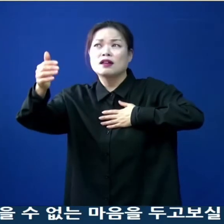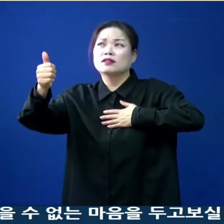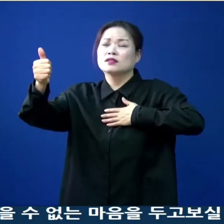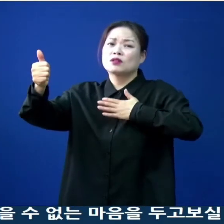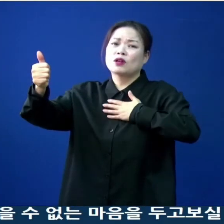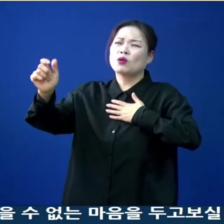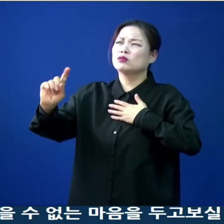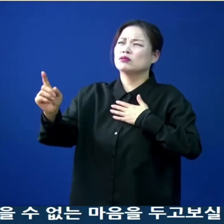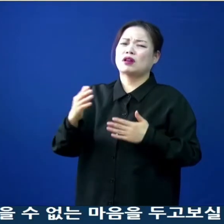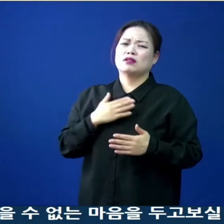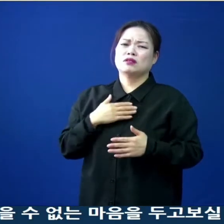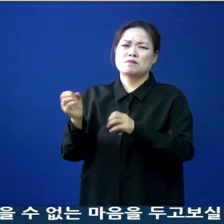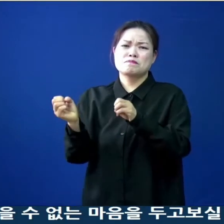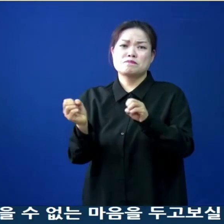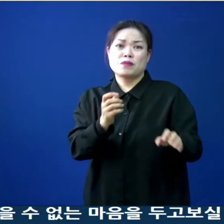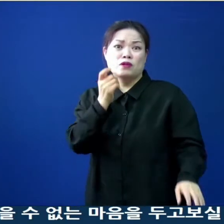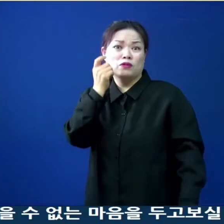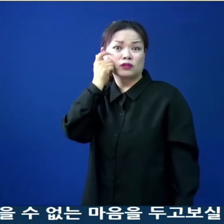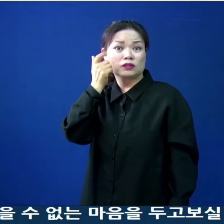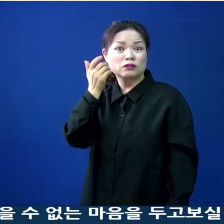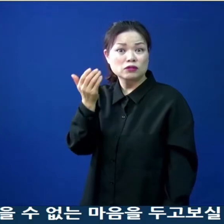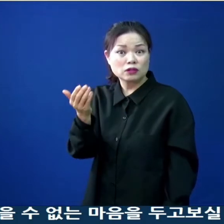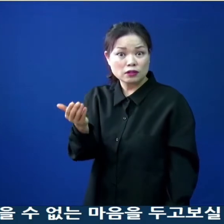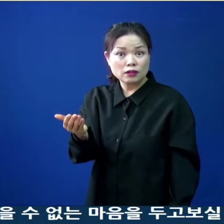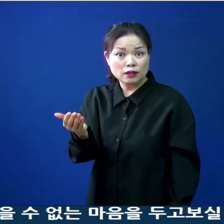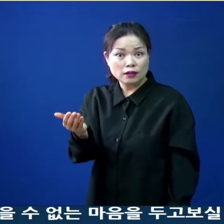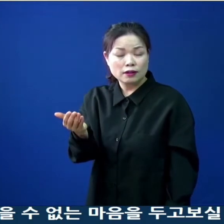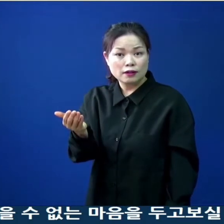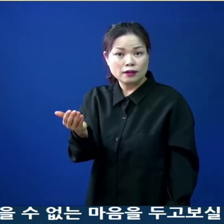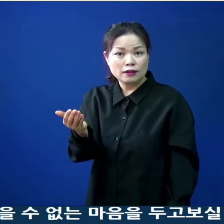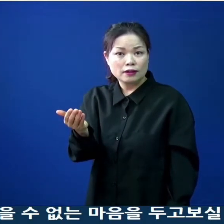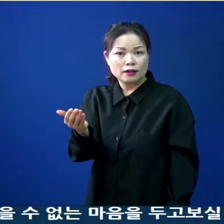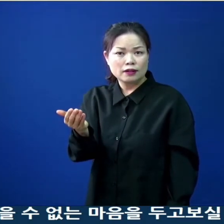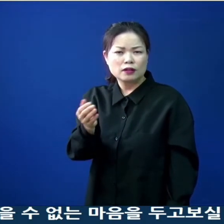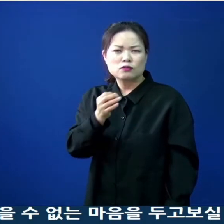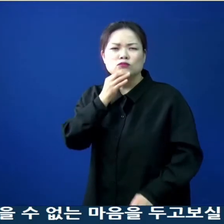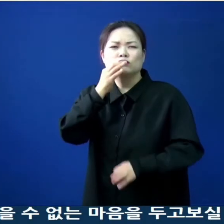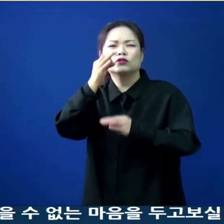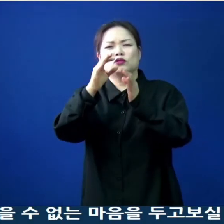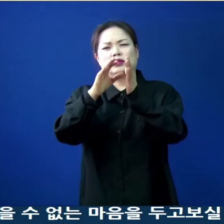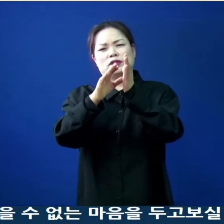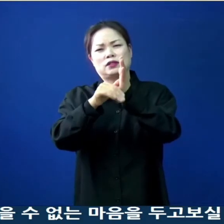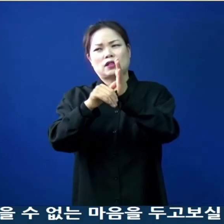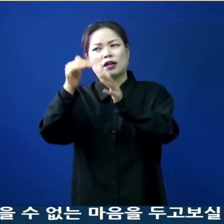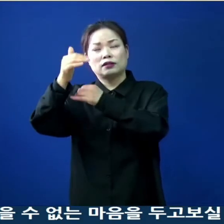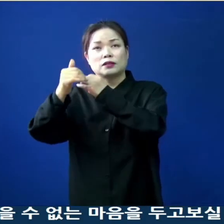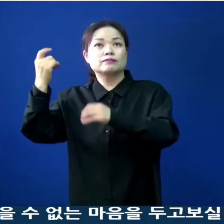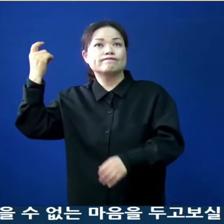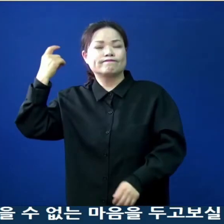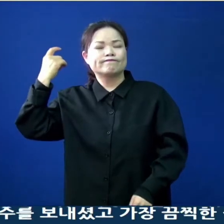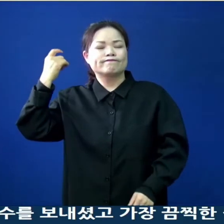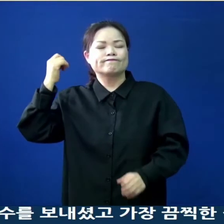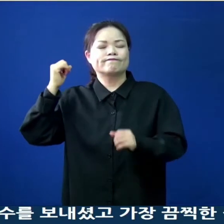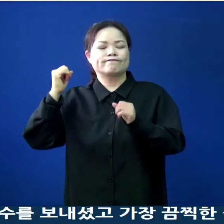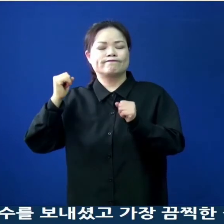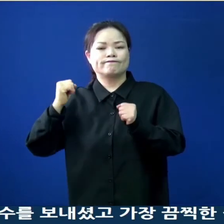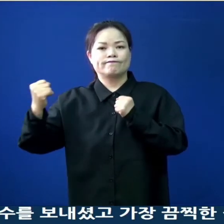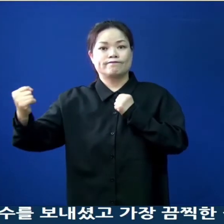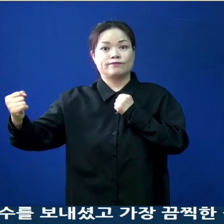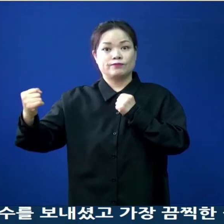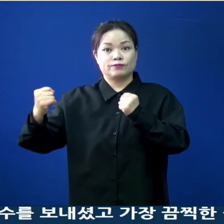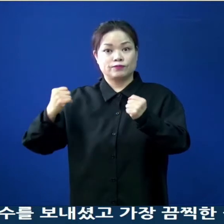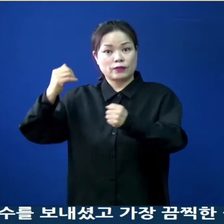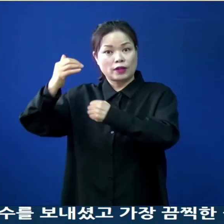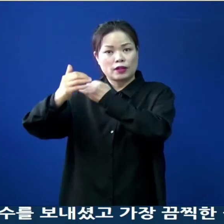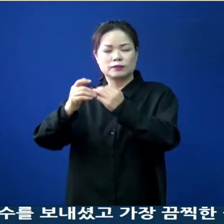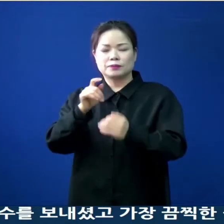하나님 어찌하여 나를 버리셨나이까라고 부르짖을 때도 하나님 다 듣고 계셨음에도 불구하고